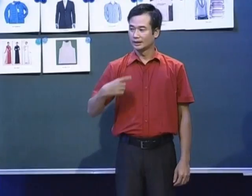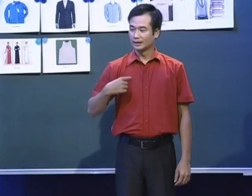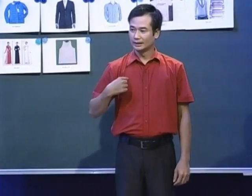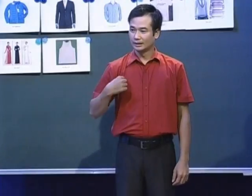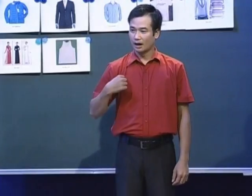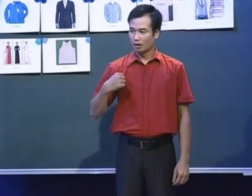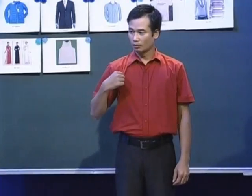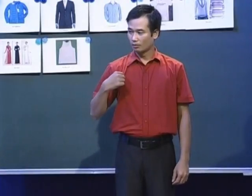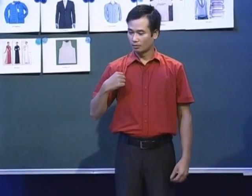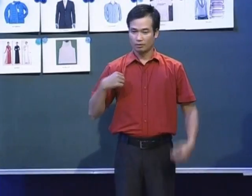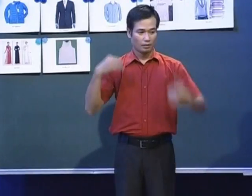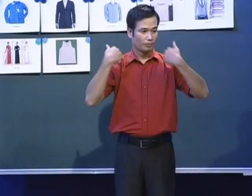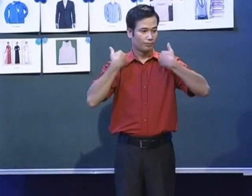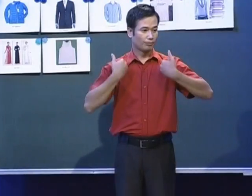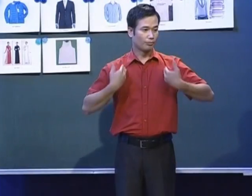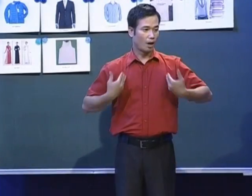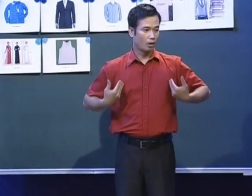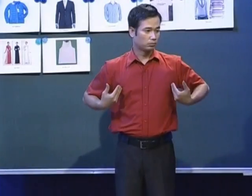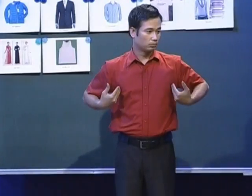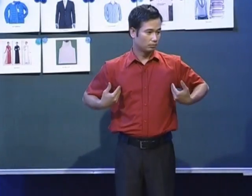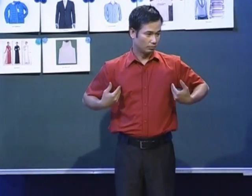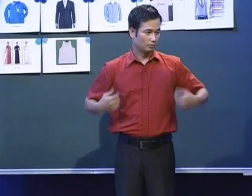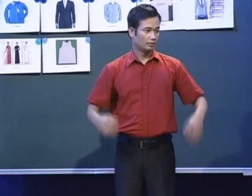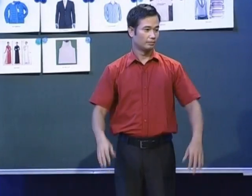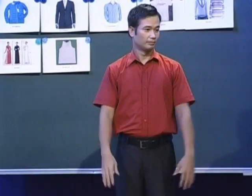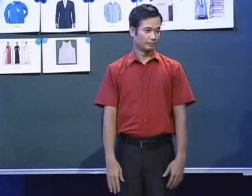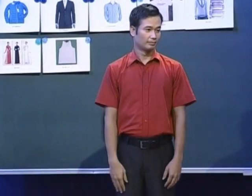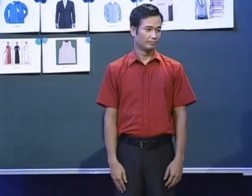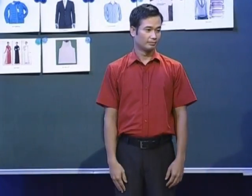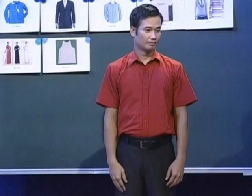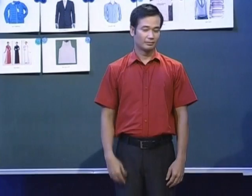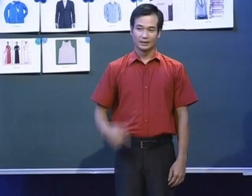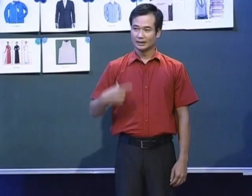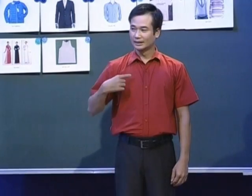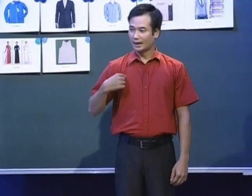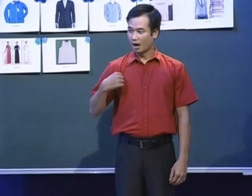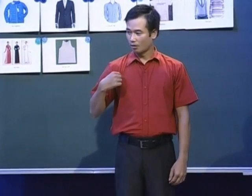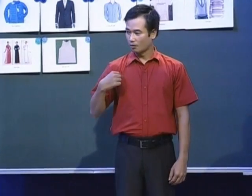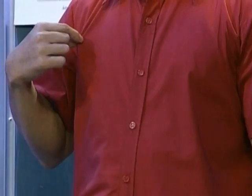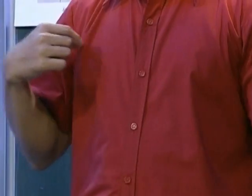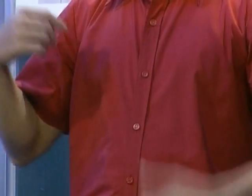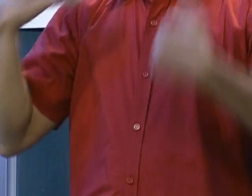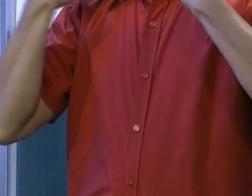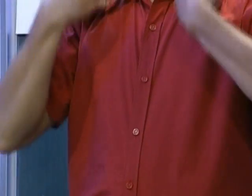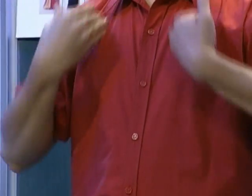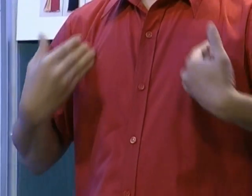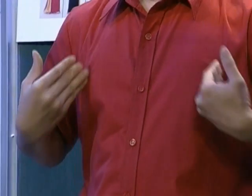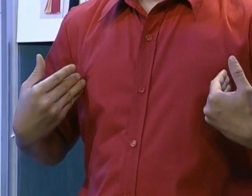nhé. Động tác 1, tay phải nắm, ngón cái và ngón trỏ mở ra nắm vào ngực áo, kéo nhẹ tay về phía trước. Động tác